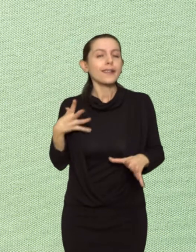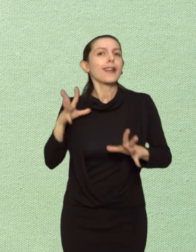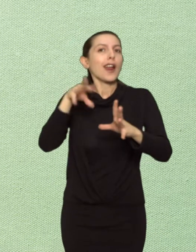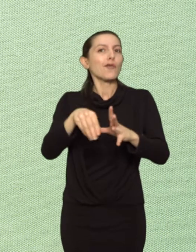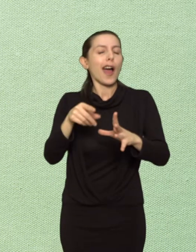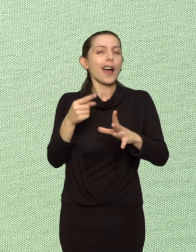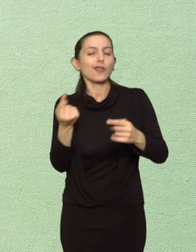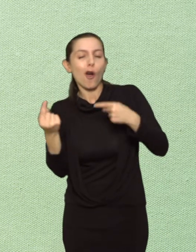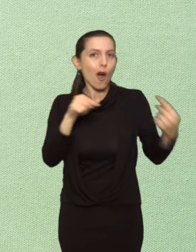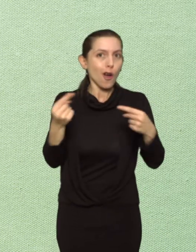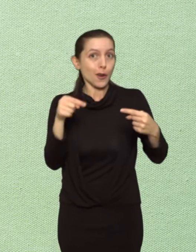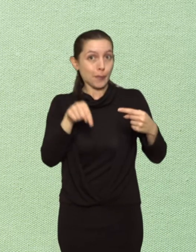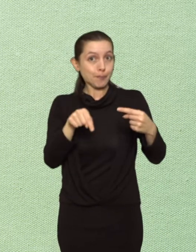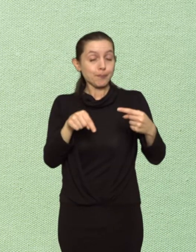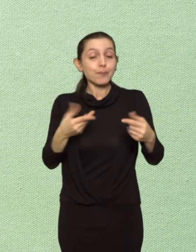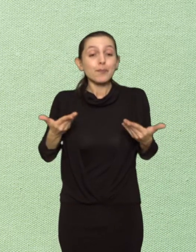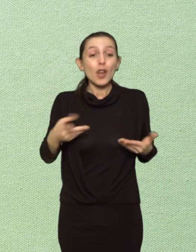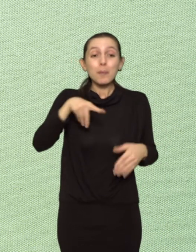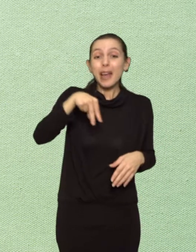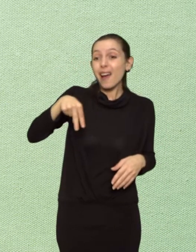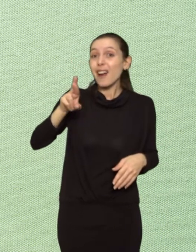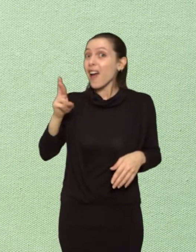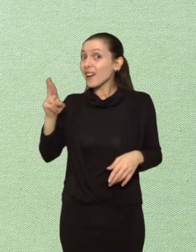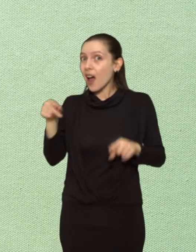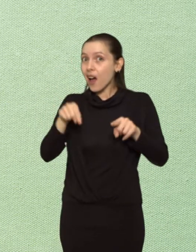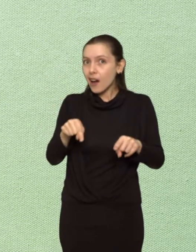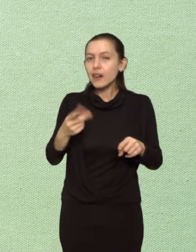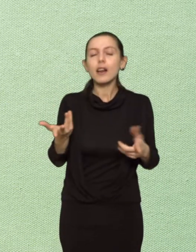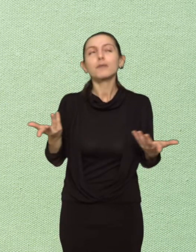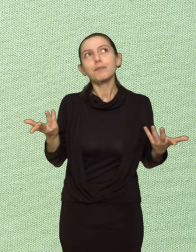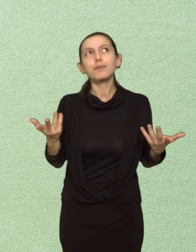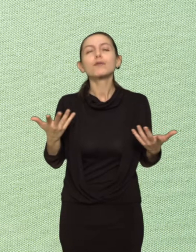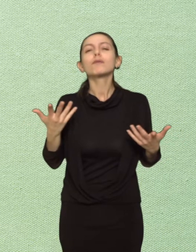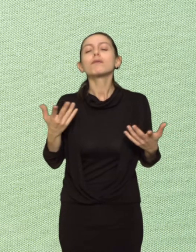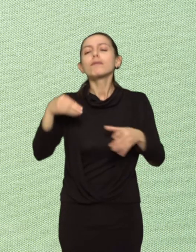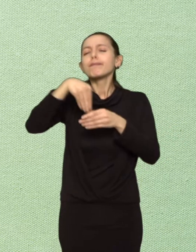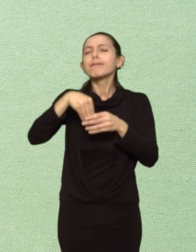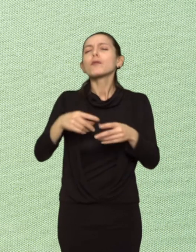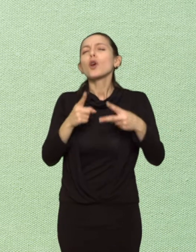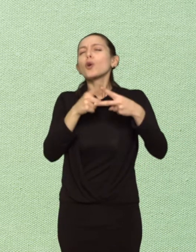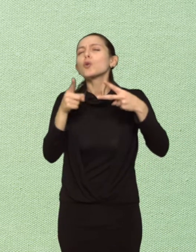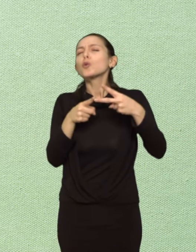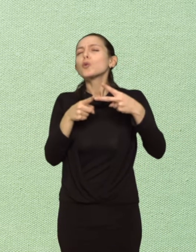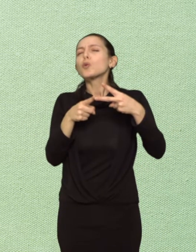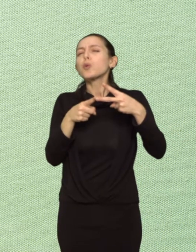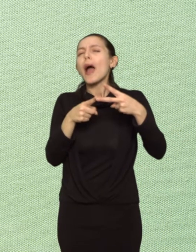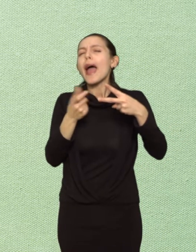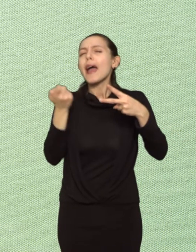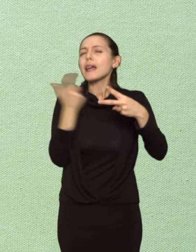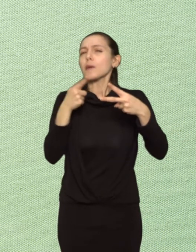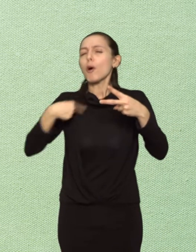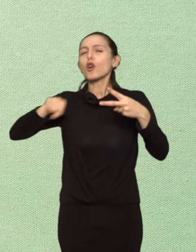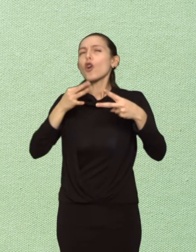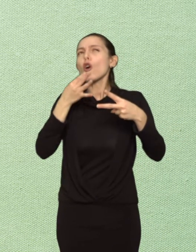interloquito. Oggi il PNRR ha due elementi che oggi stiamo